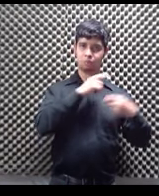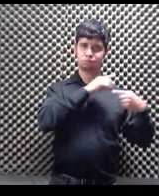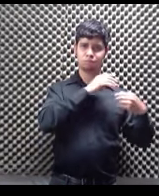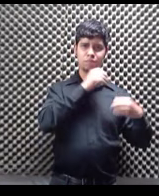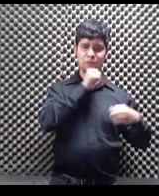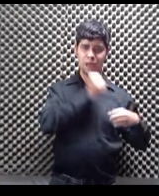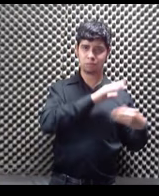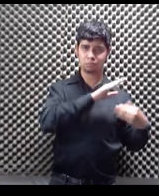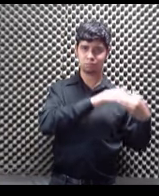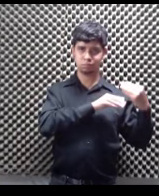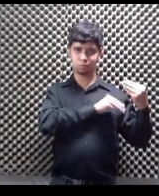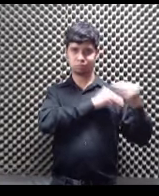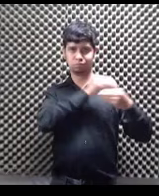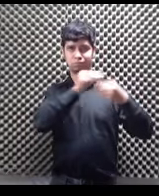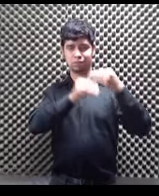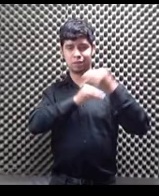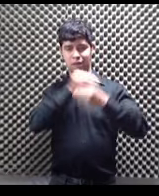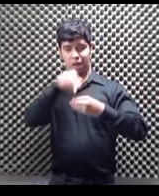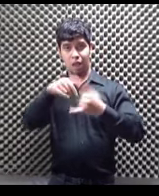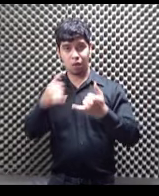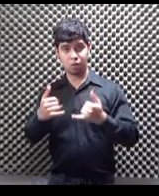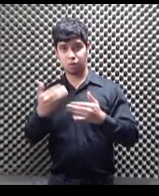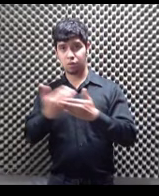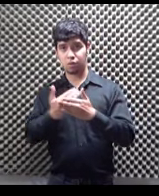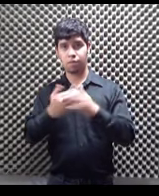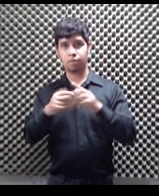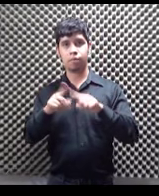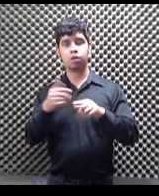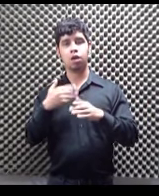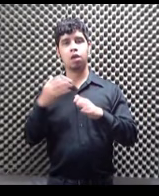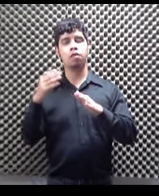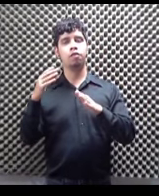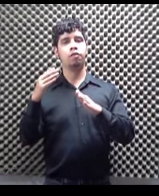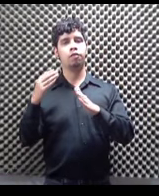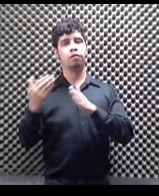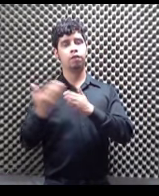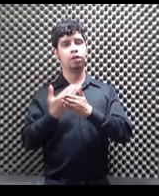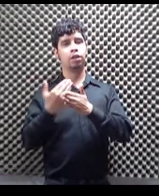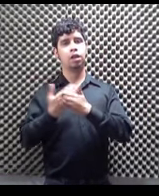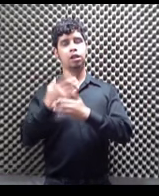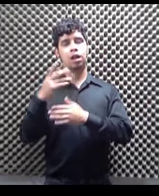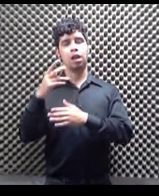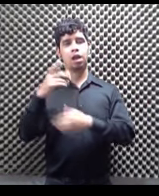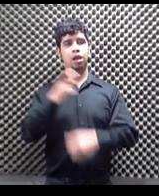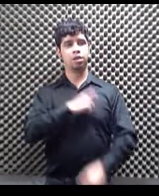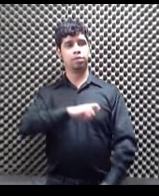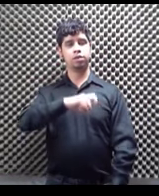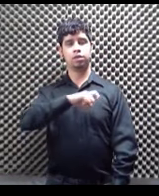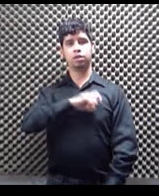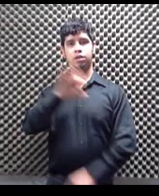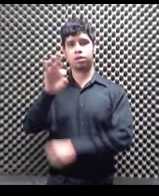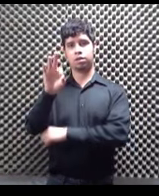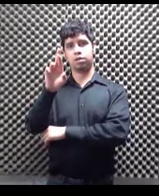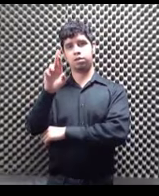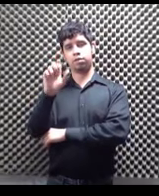es fácil en la España franquista. Ok, ya.